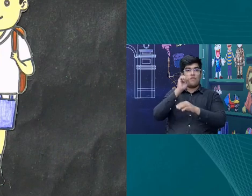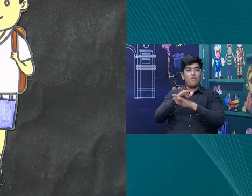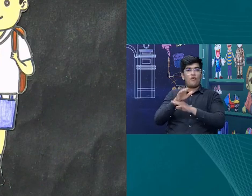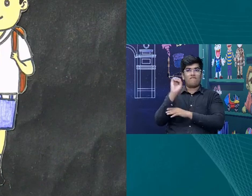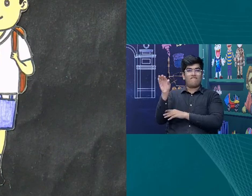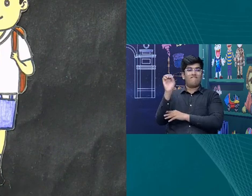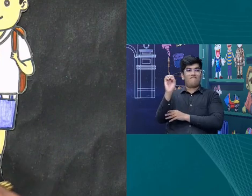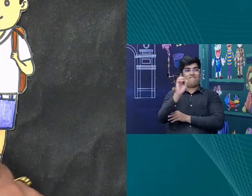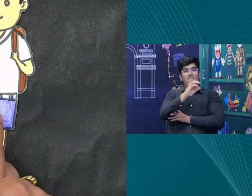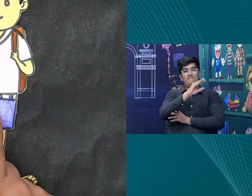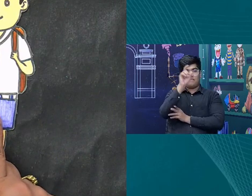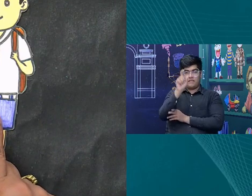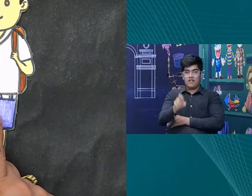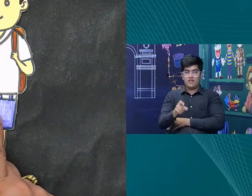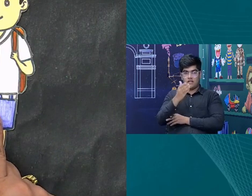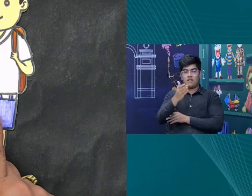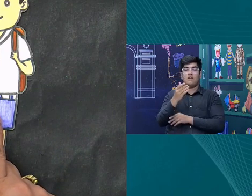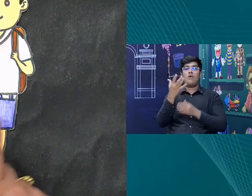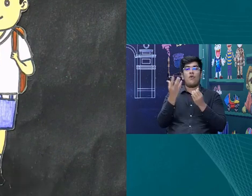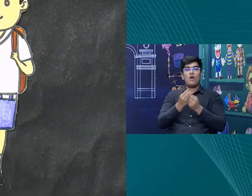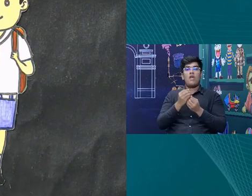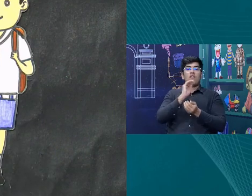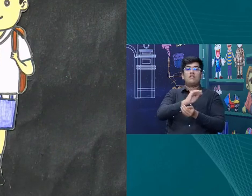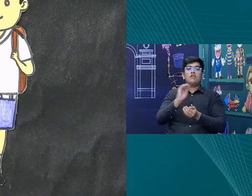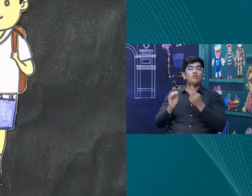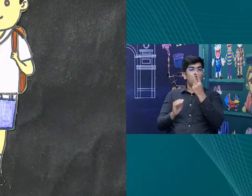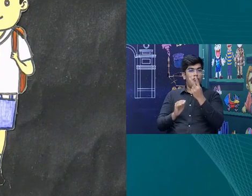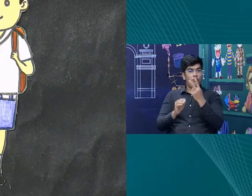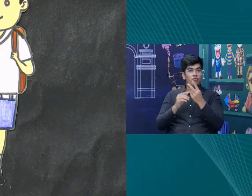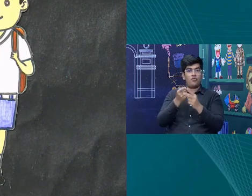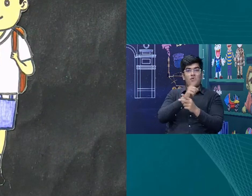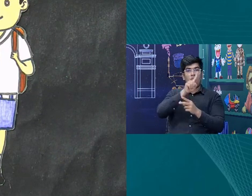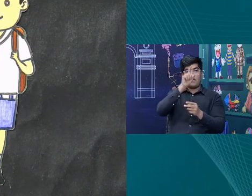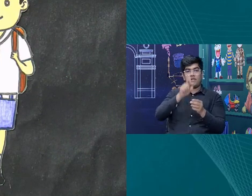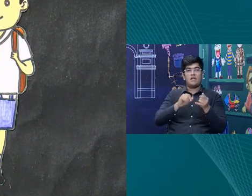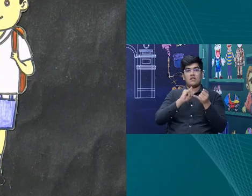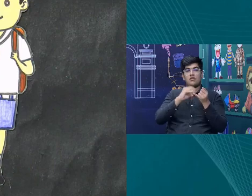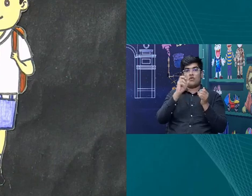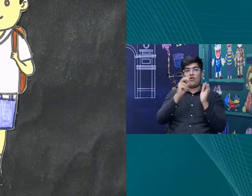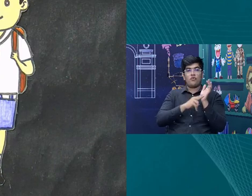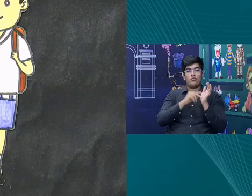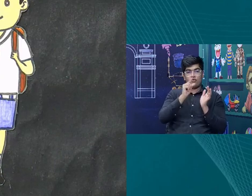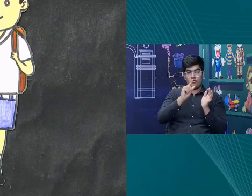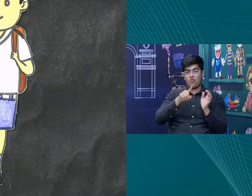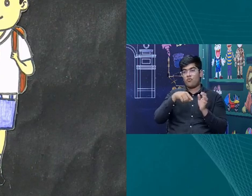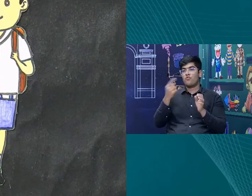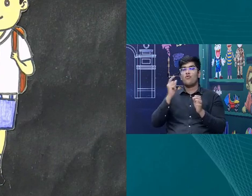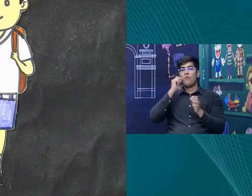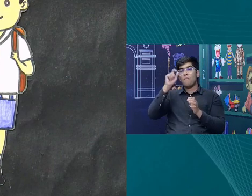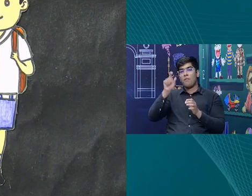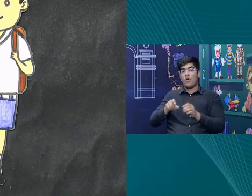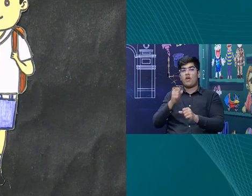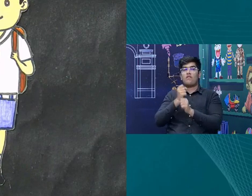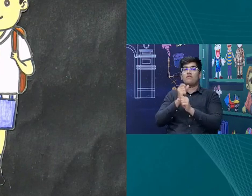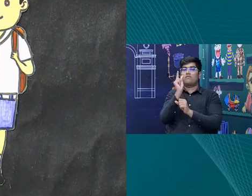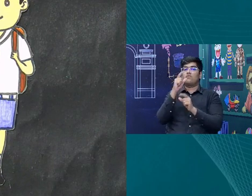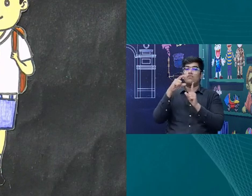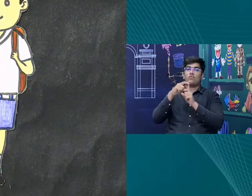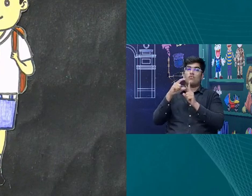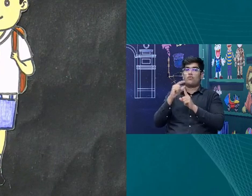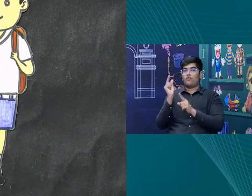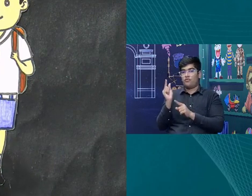उनकी तरह सोनू और गुड्डू ये भी डाकिया को पहचानते हैं तो डाकिया कौन होता है जो कि खाकी